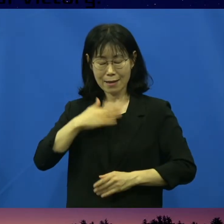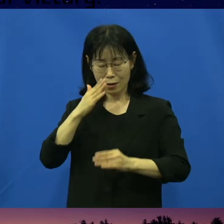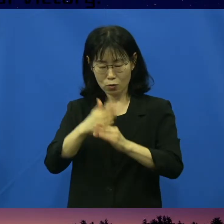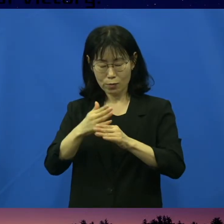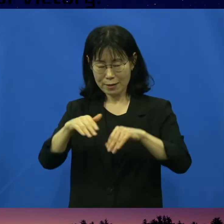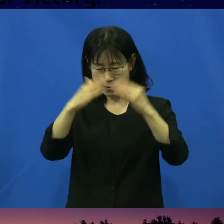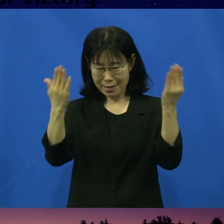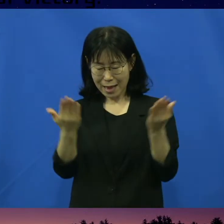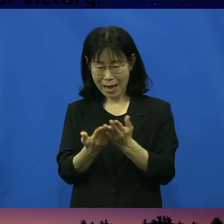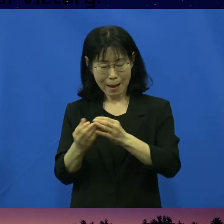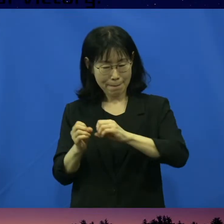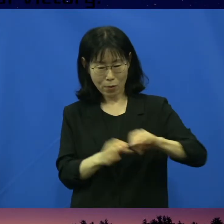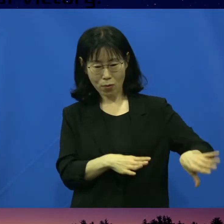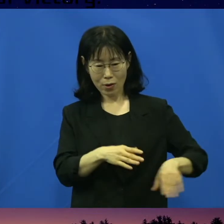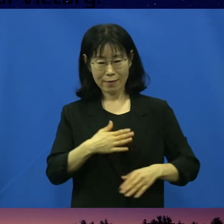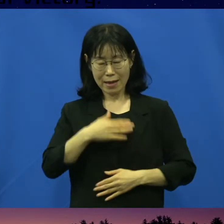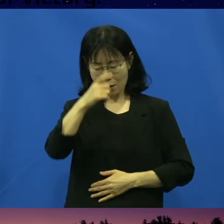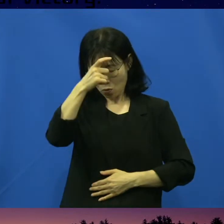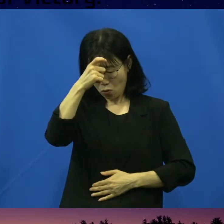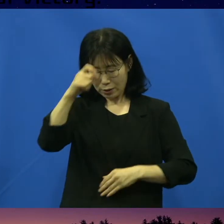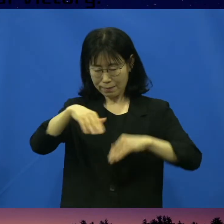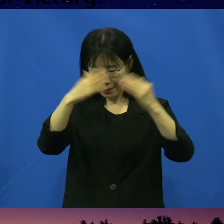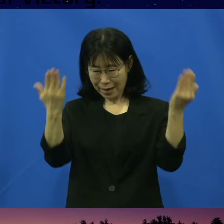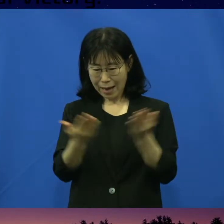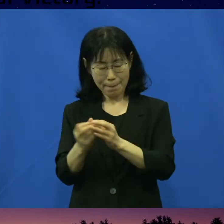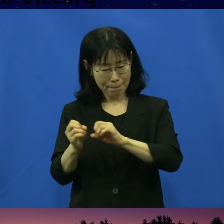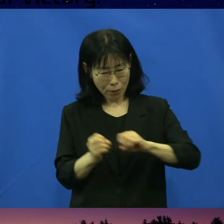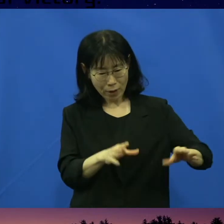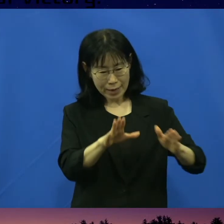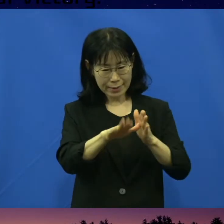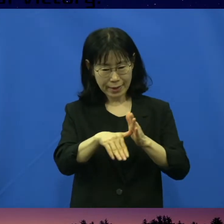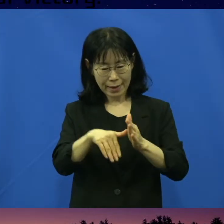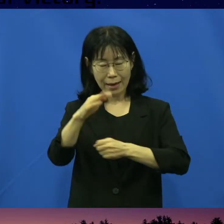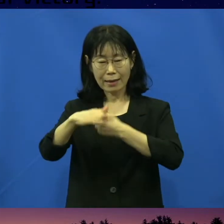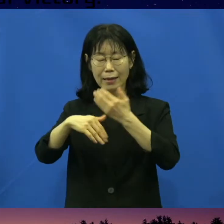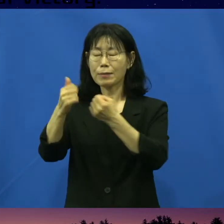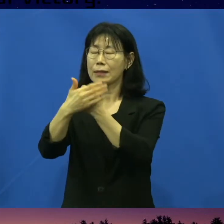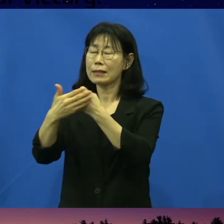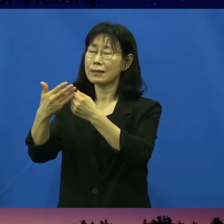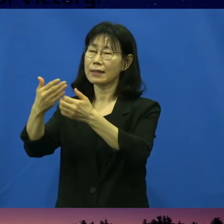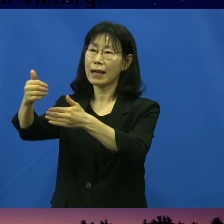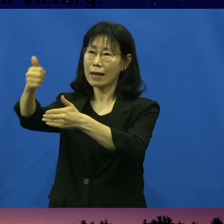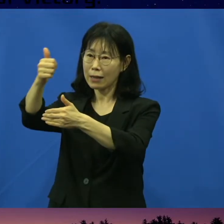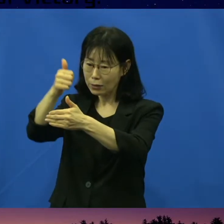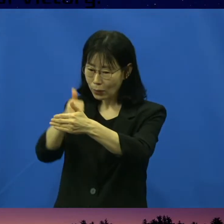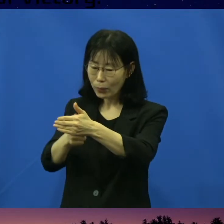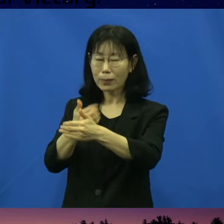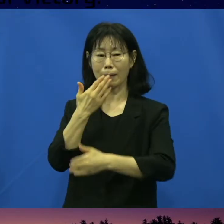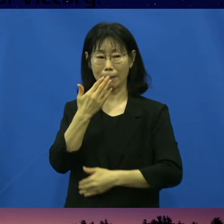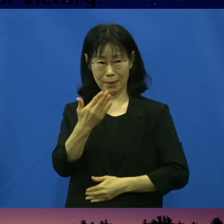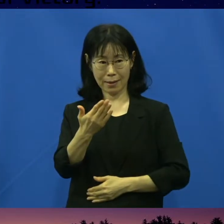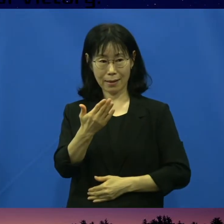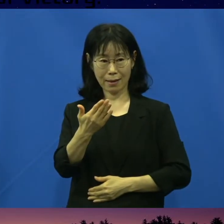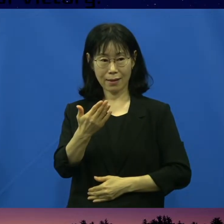자기 고집을 다 내려놓아야 돼요. 자기 의지를 다 꺾어야 돼요.